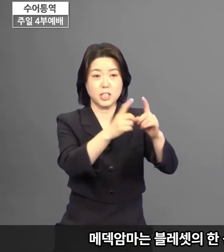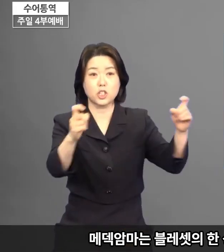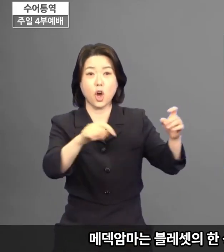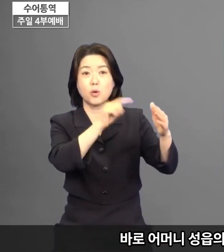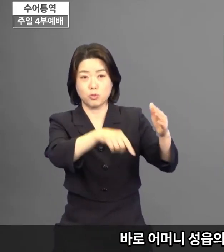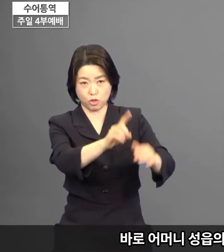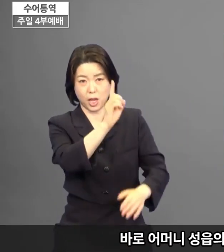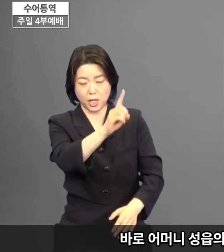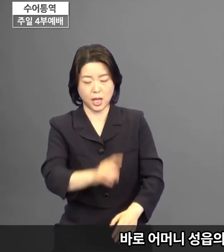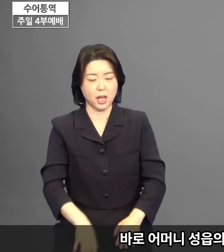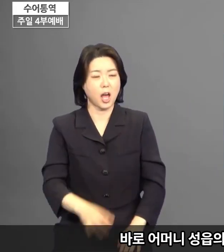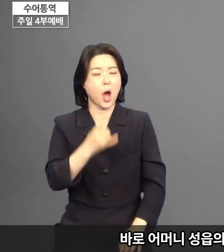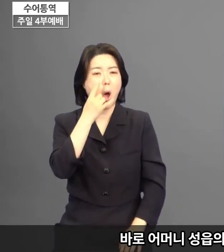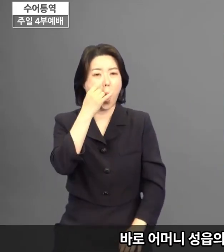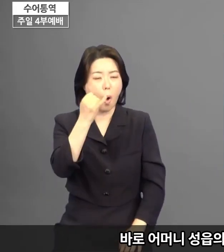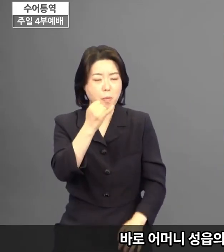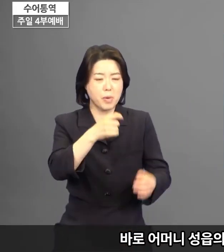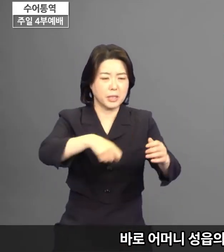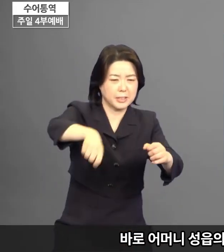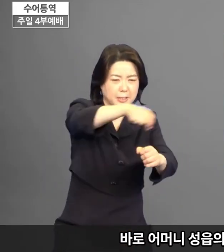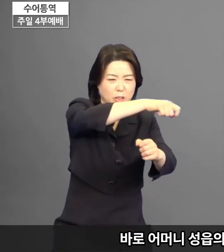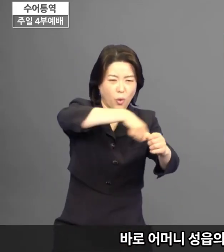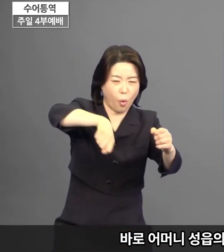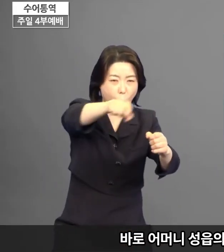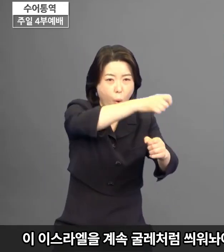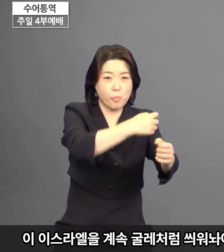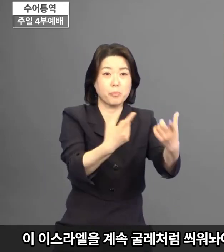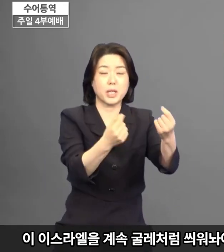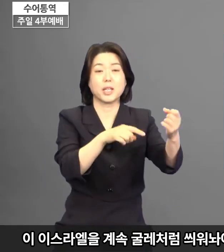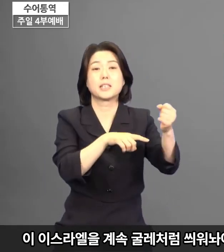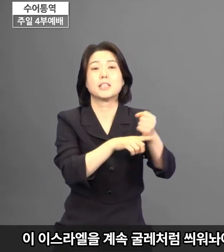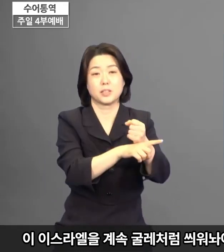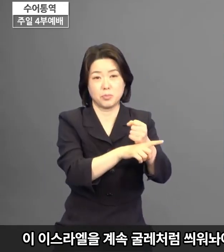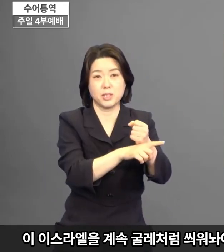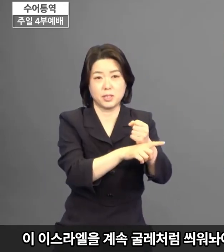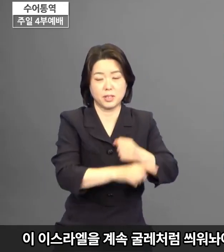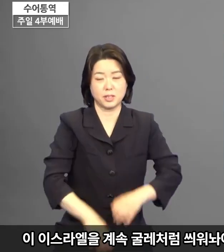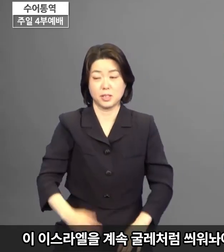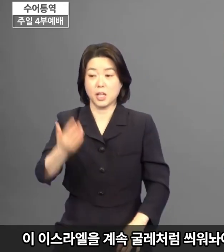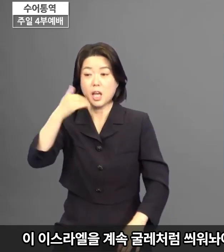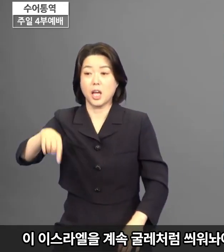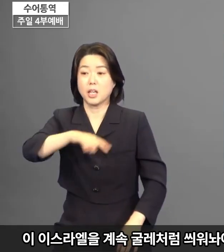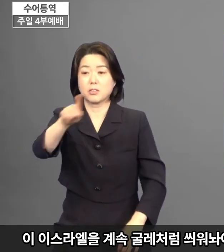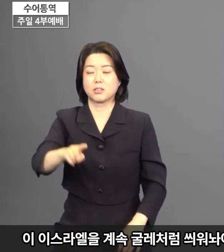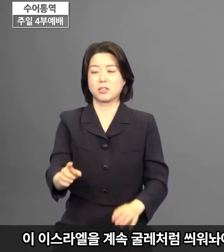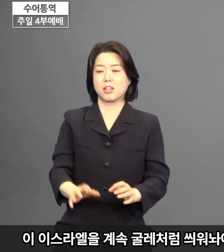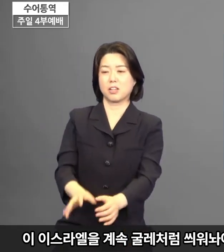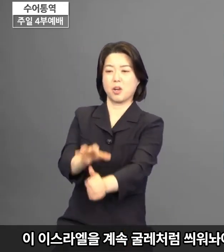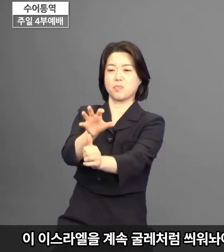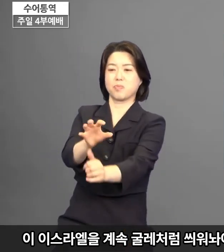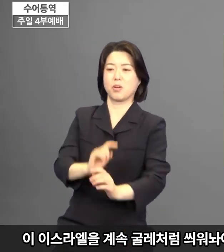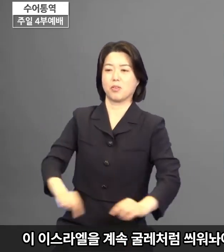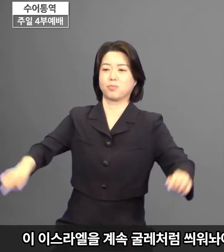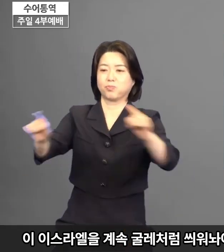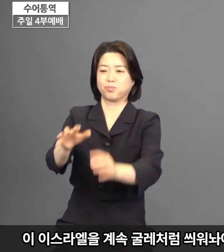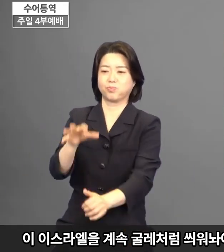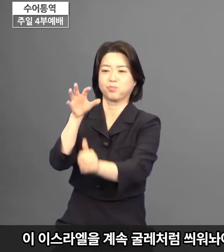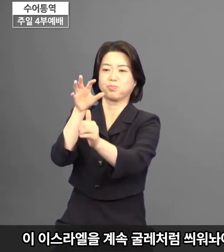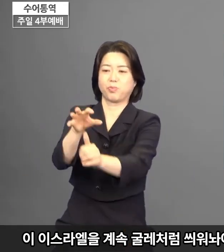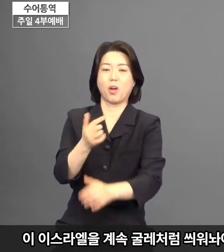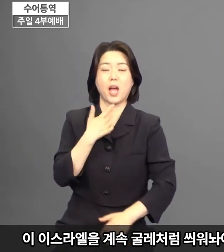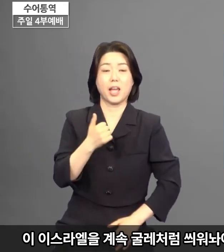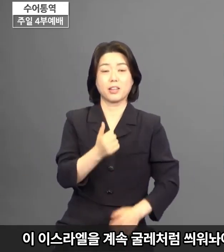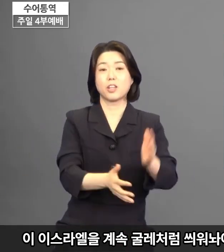어머니 성읍의 곱비라고 하는 이 이스라엘을 계속 굴레처럼 씌워나였던 억압했던 그